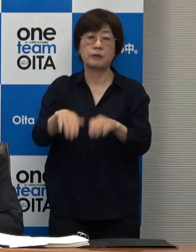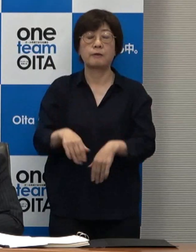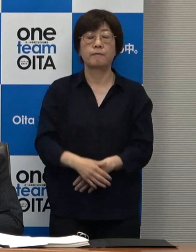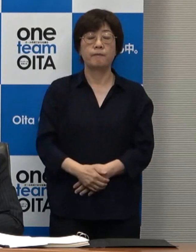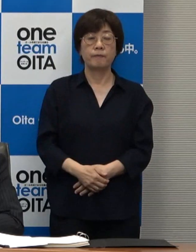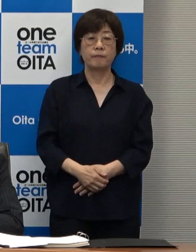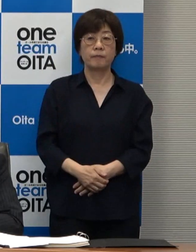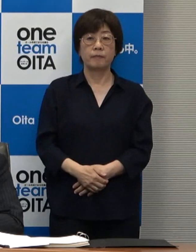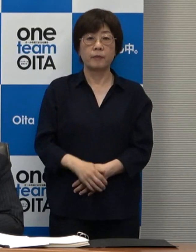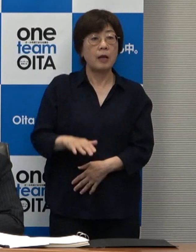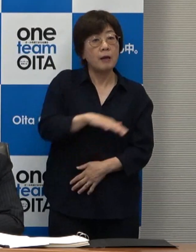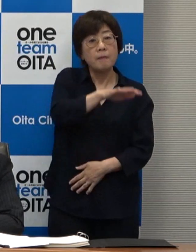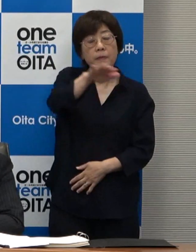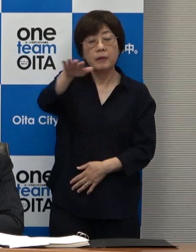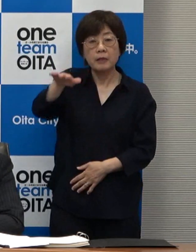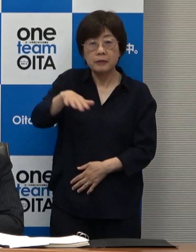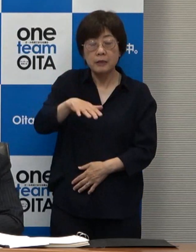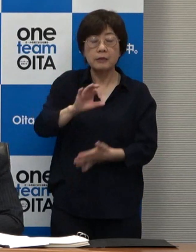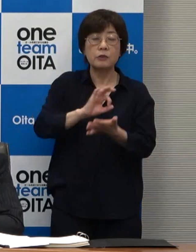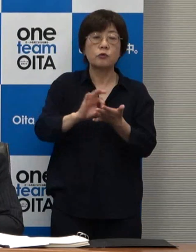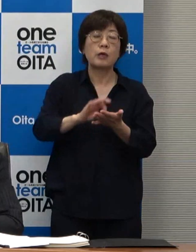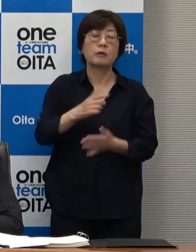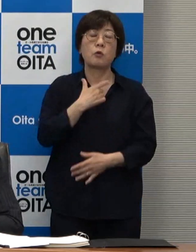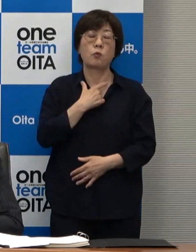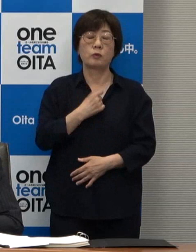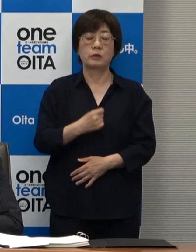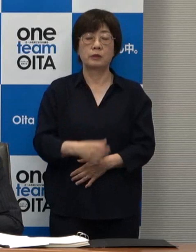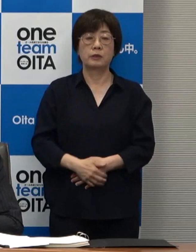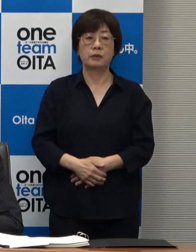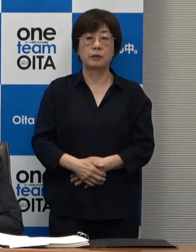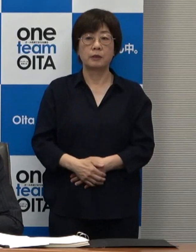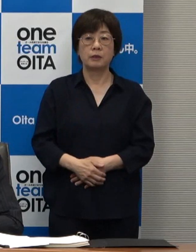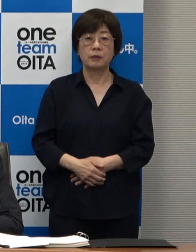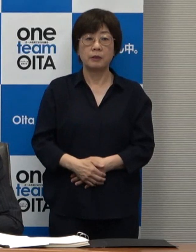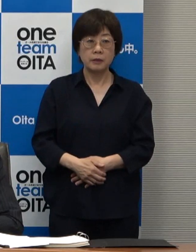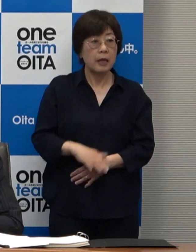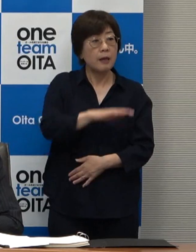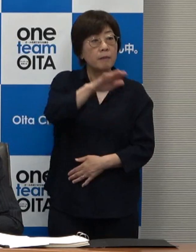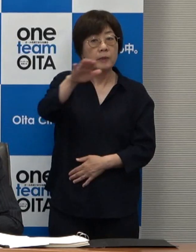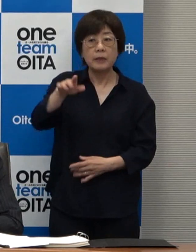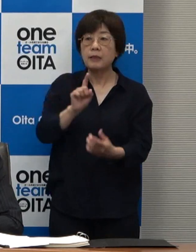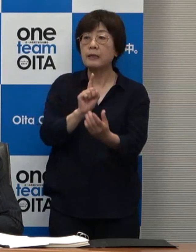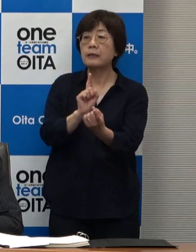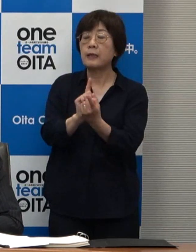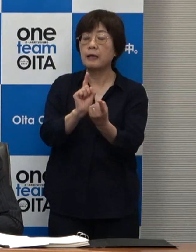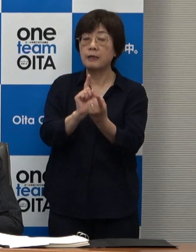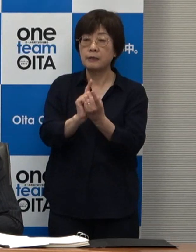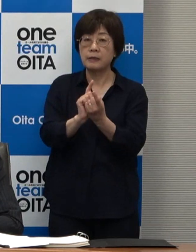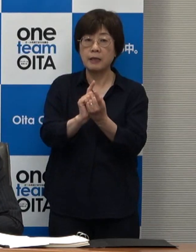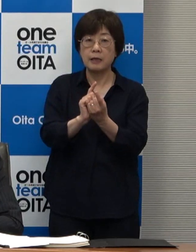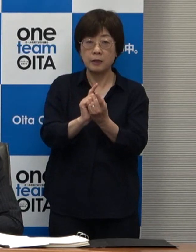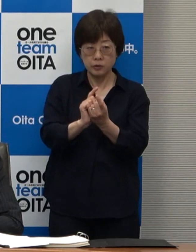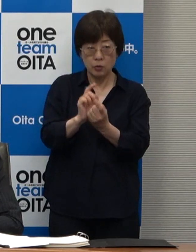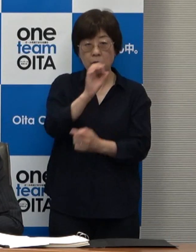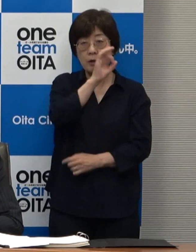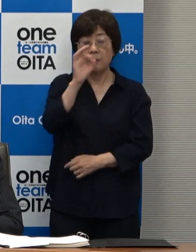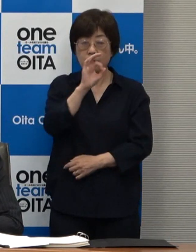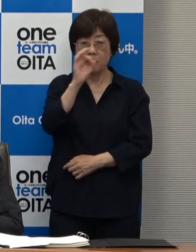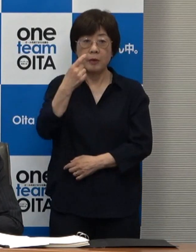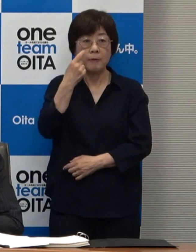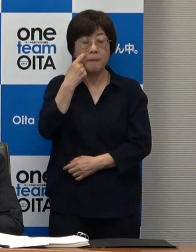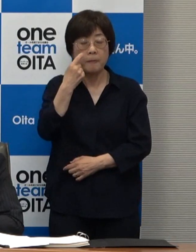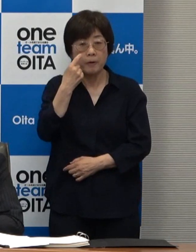多くの方に、まあ、利用していただきたいと思いますが、関係者向けの内覧会を7月2日日曜日に開催します。